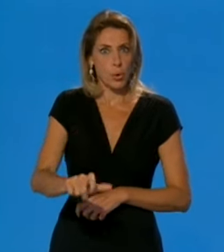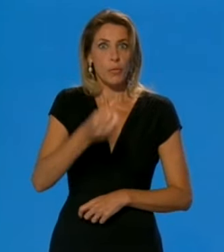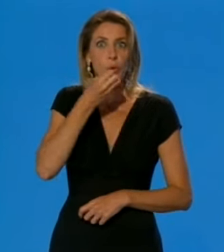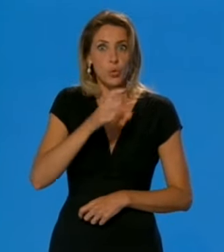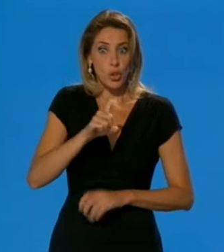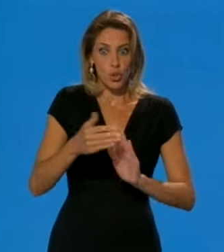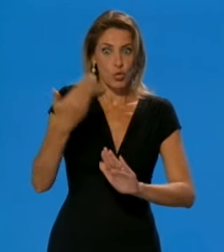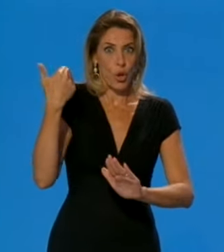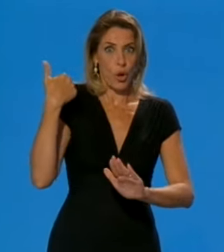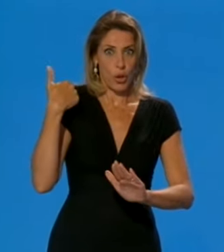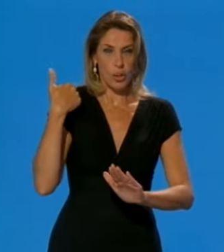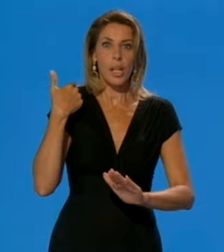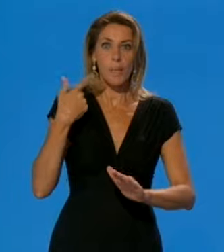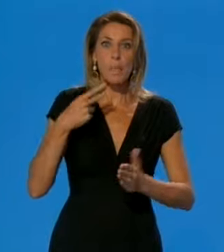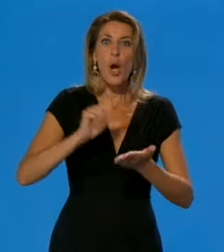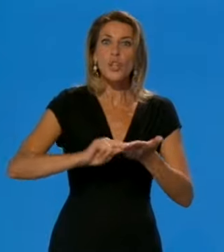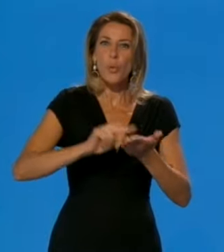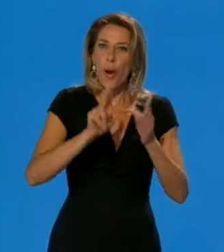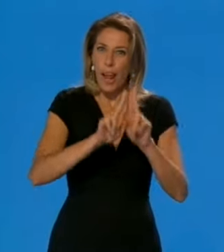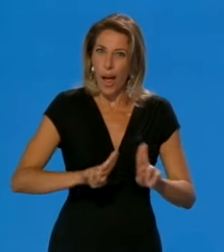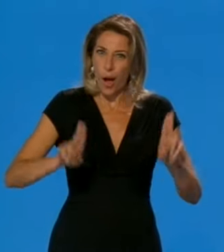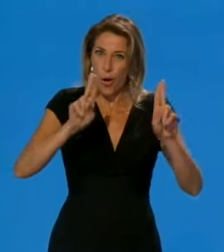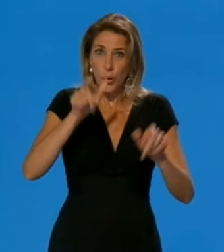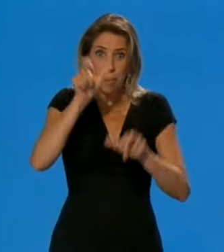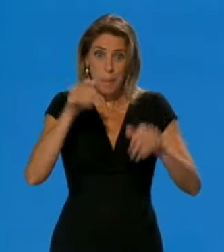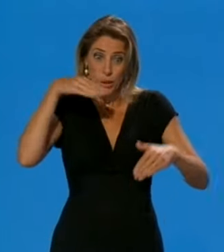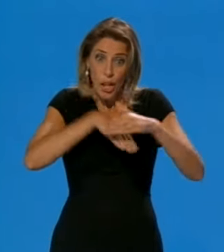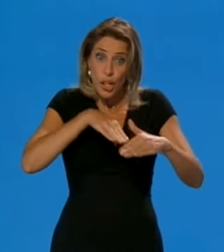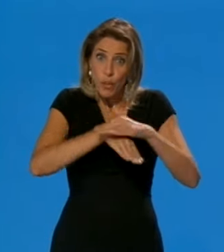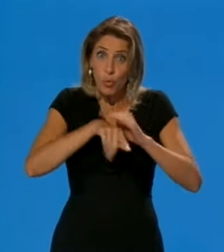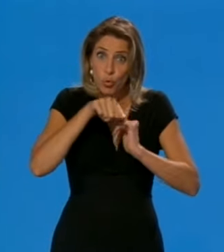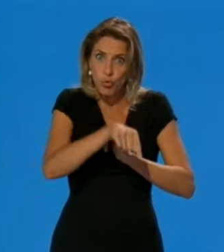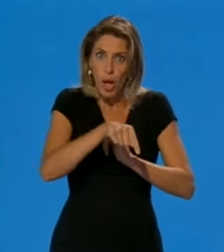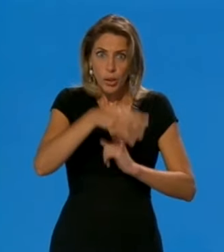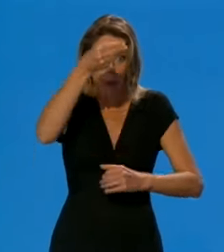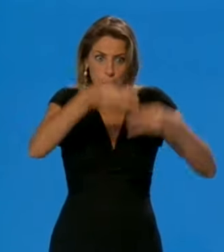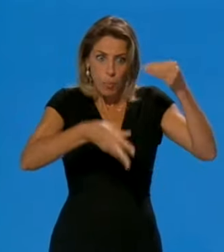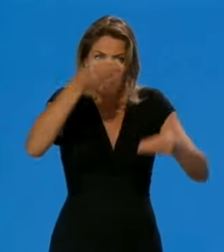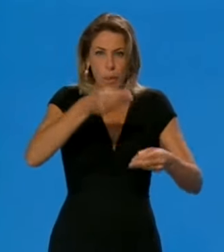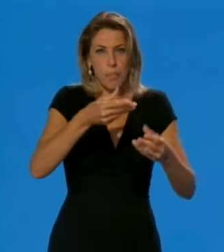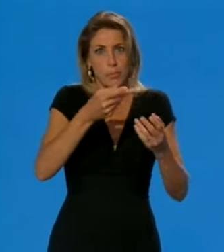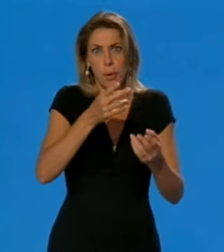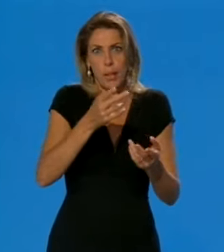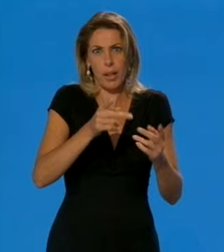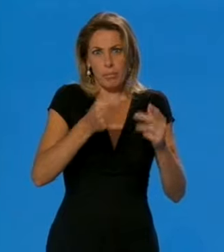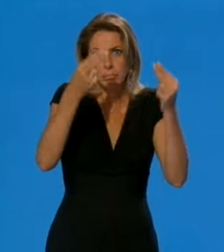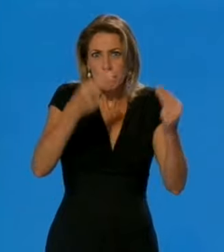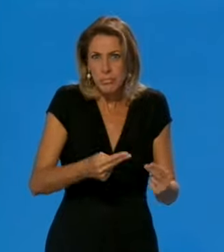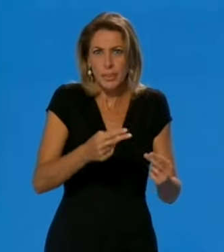e i tanti morti nella scuola dell'onu dove si erano rifugiati gli sfollati